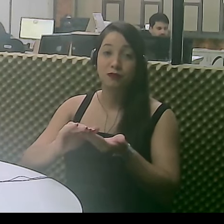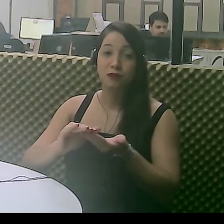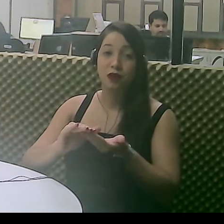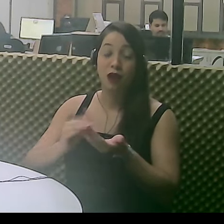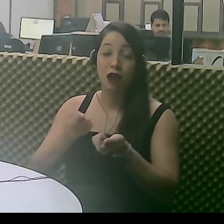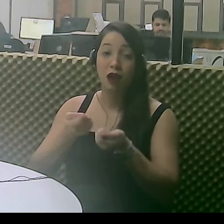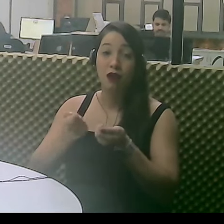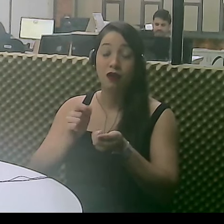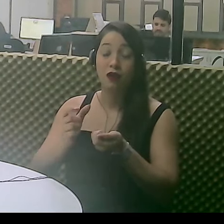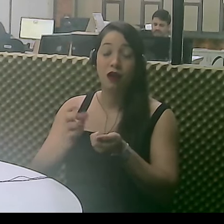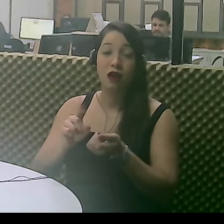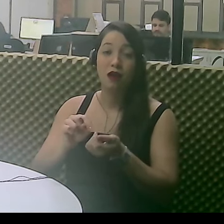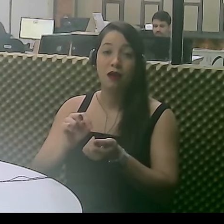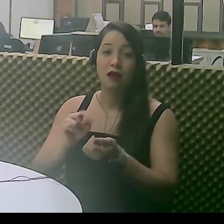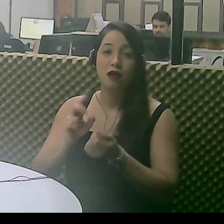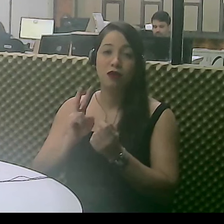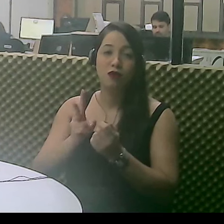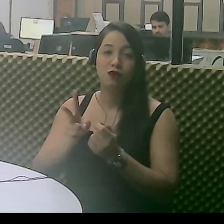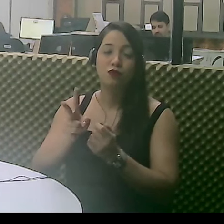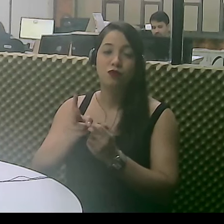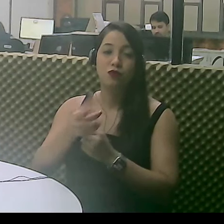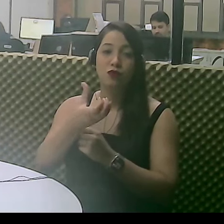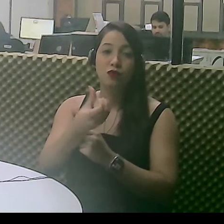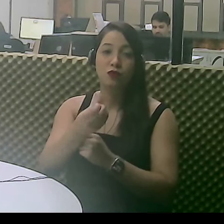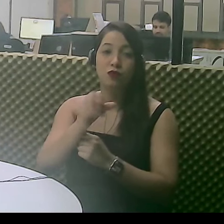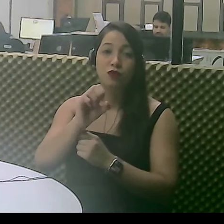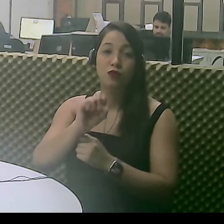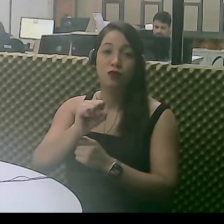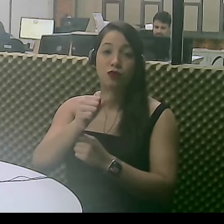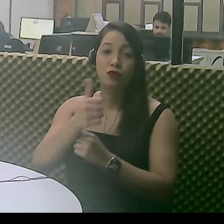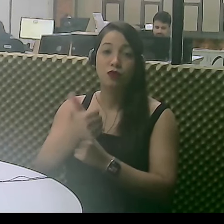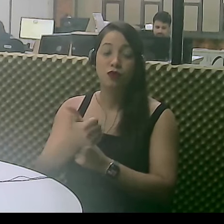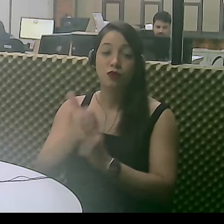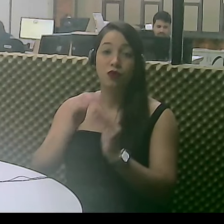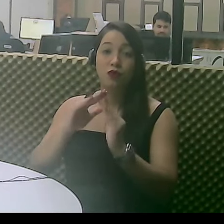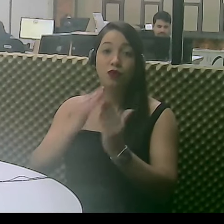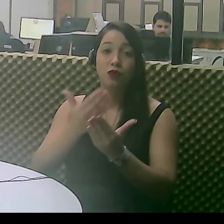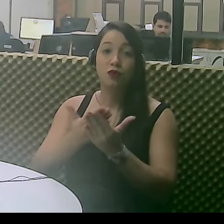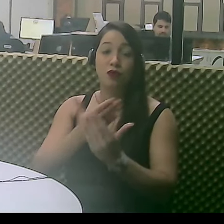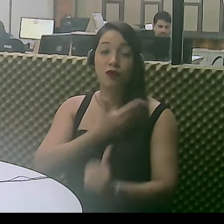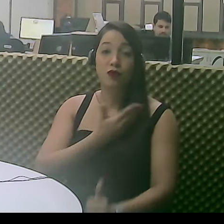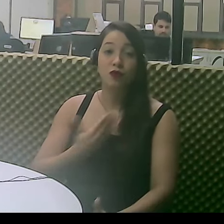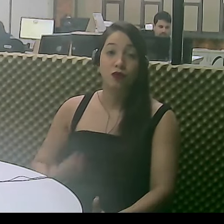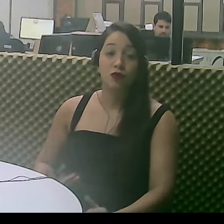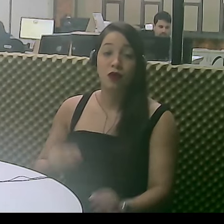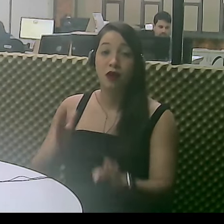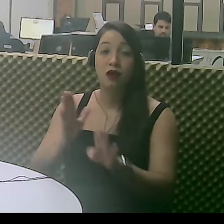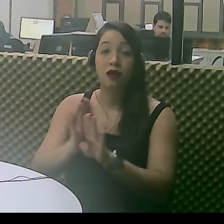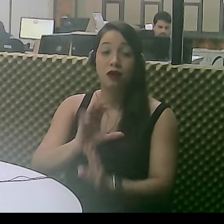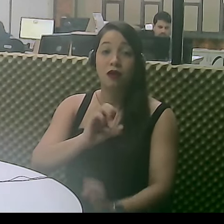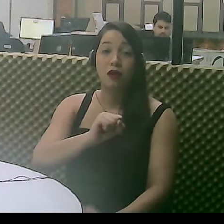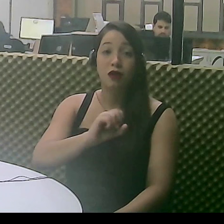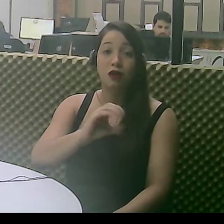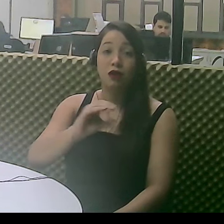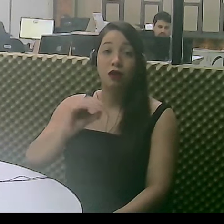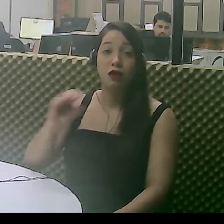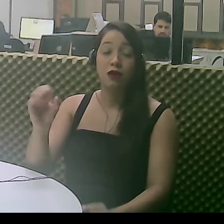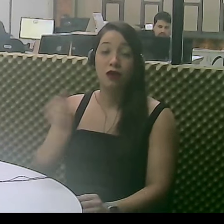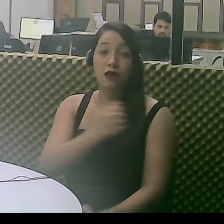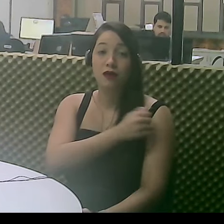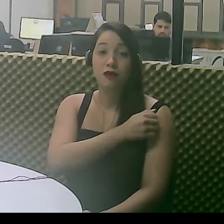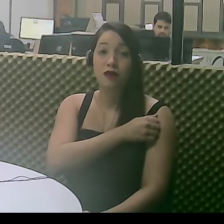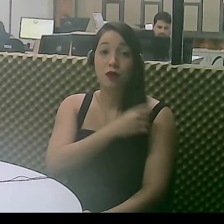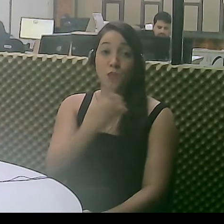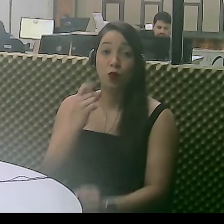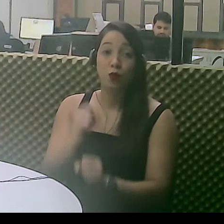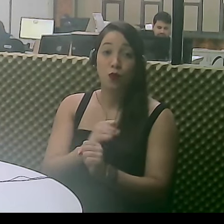economizado equivale a manter 681 escolas públicas com até 800 alunos durante um ano